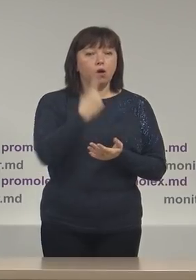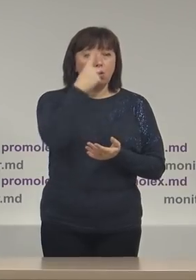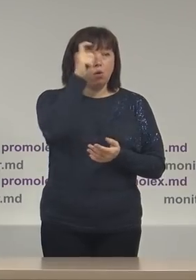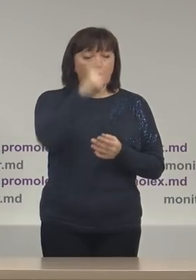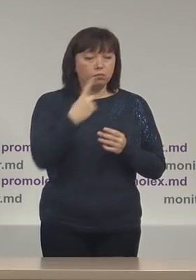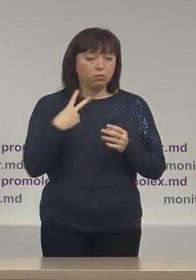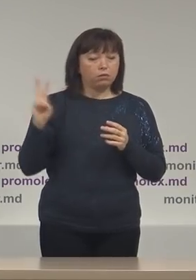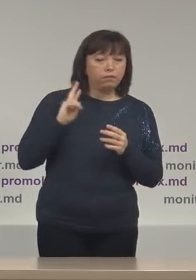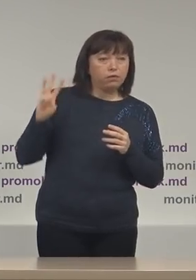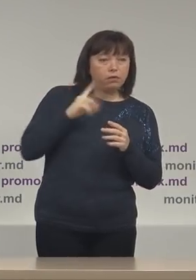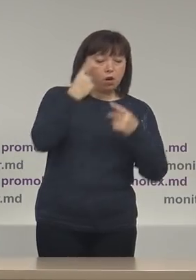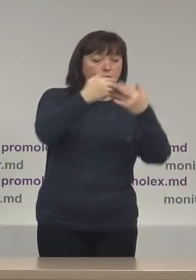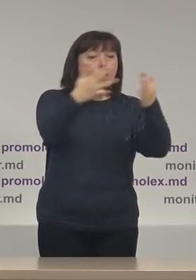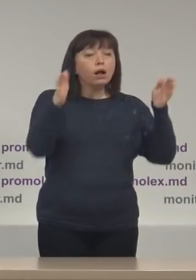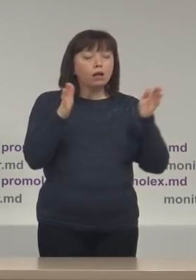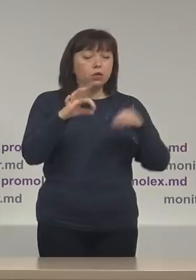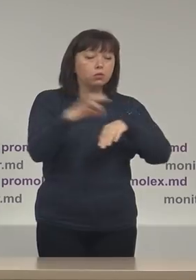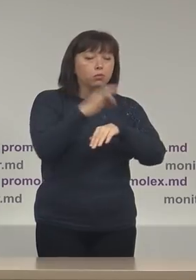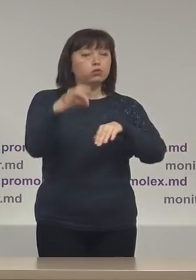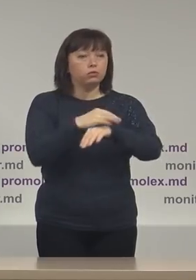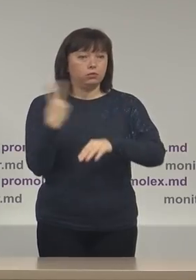persoană în cabină, soț și soție.